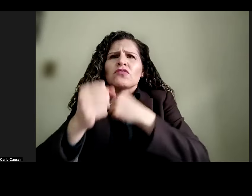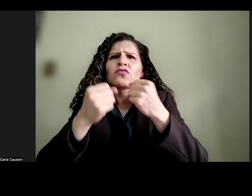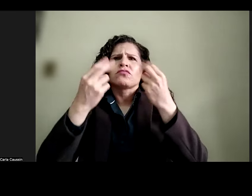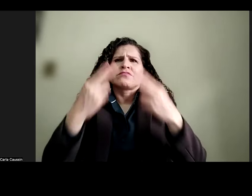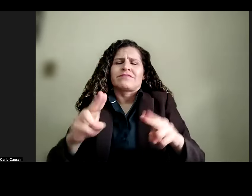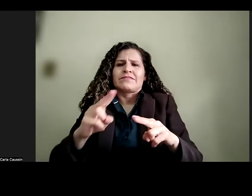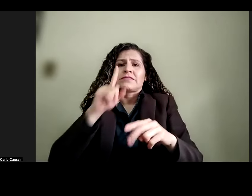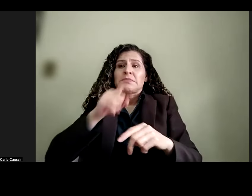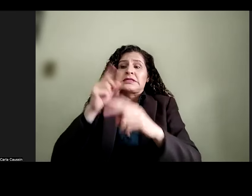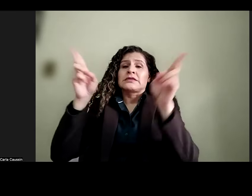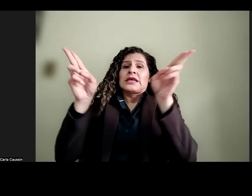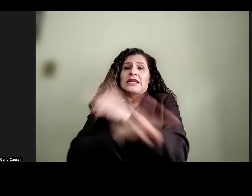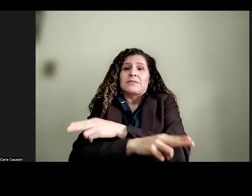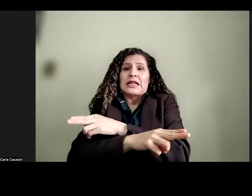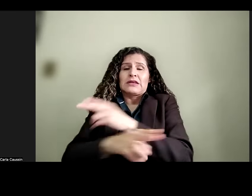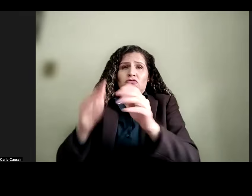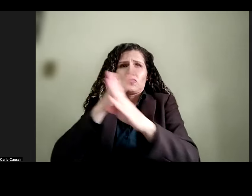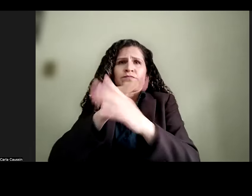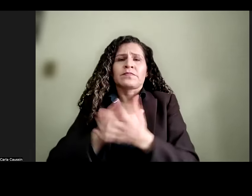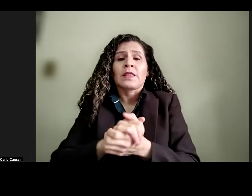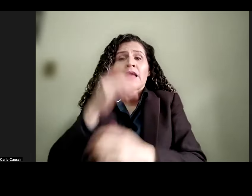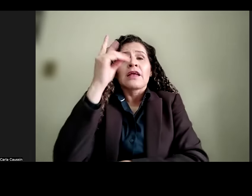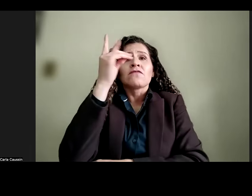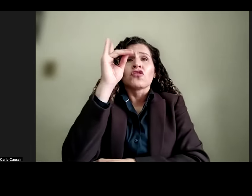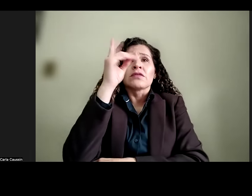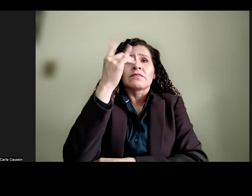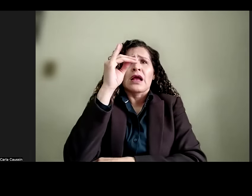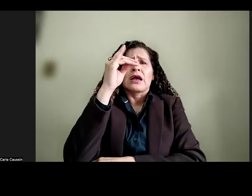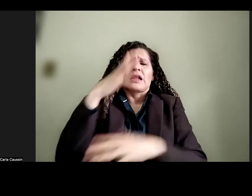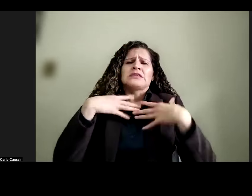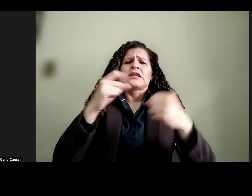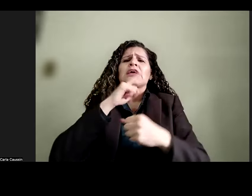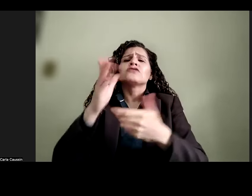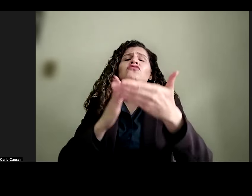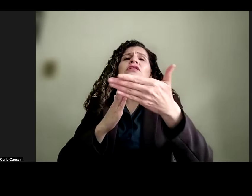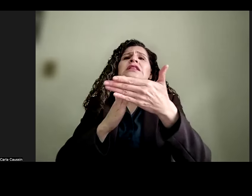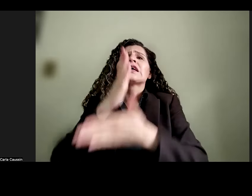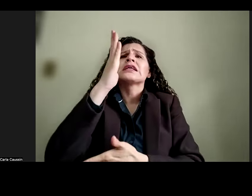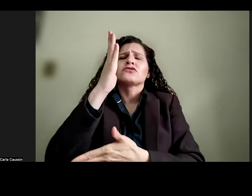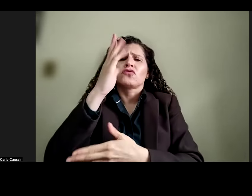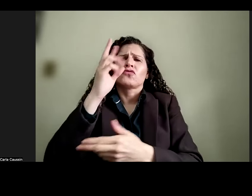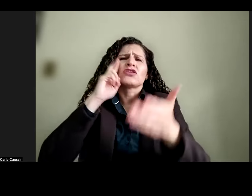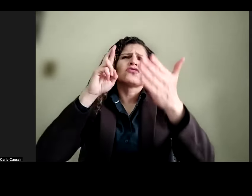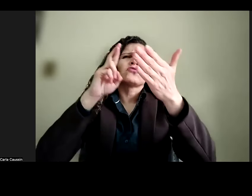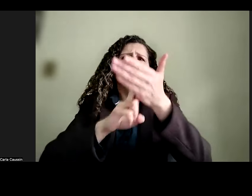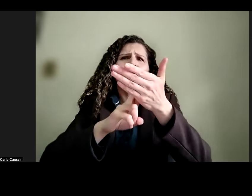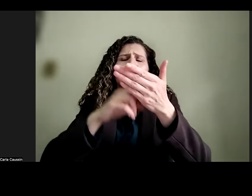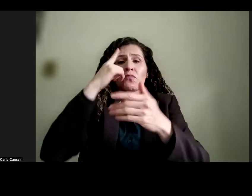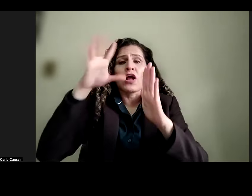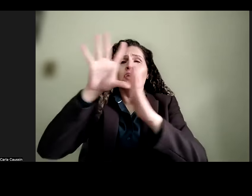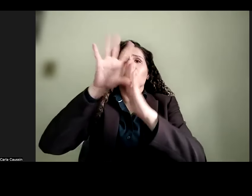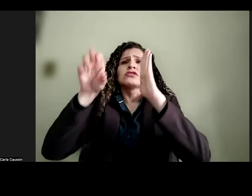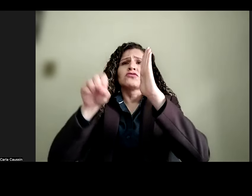estamos enfrentando muchas barreras, muchos sufrimientos y muchos aplazamientos a nuestros derechos. En